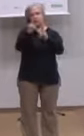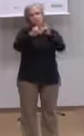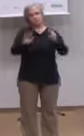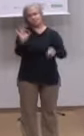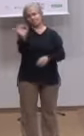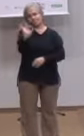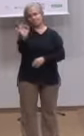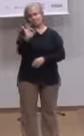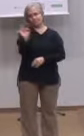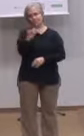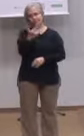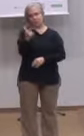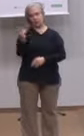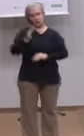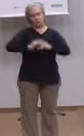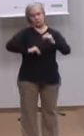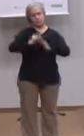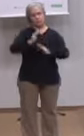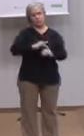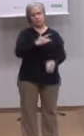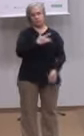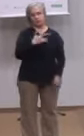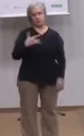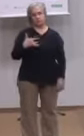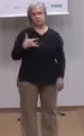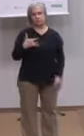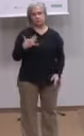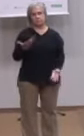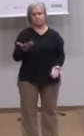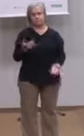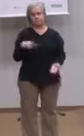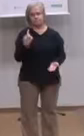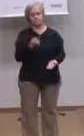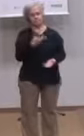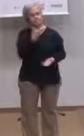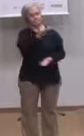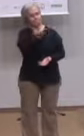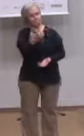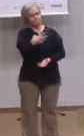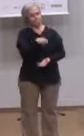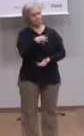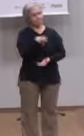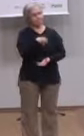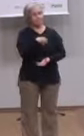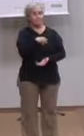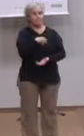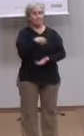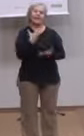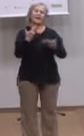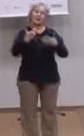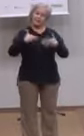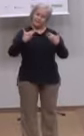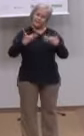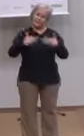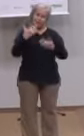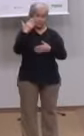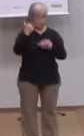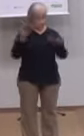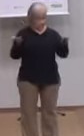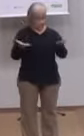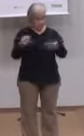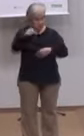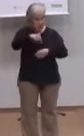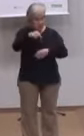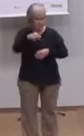da classe de profissional da área de saúde. Então, a gente vem assim, com esse sentimento muito, de muita alegria, saber que nesse momento